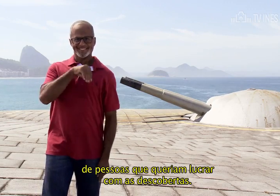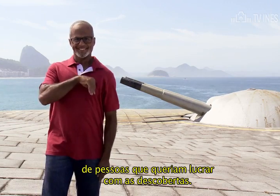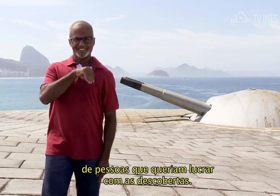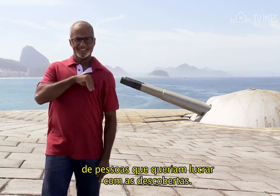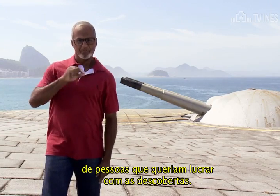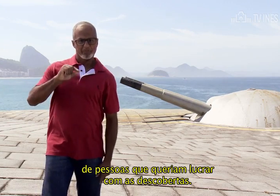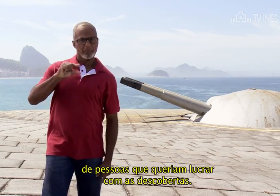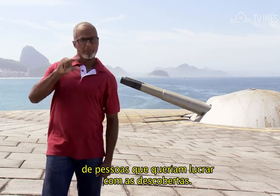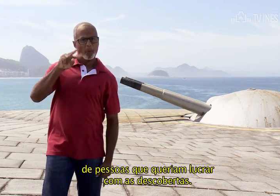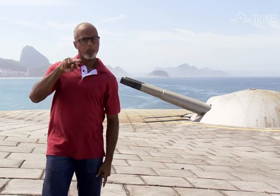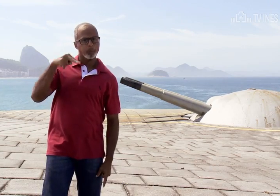descobertas.